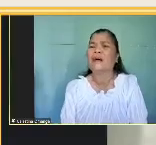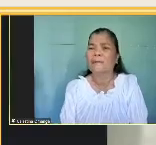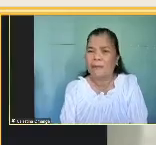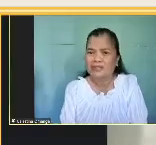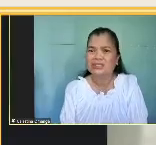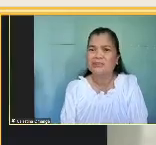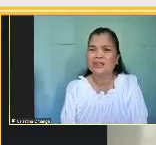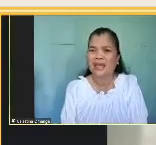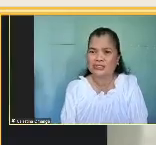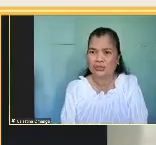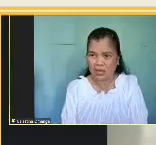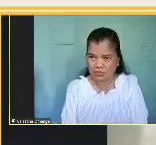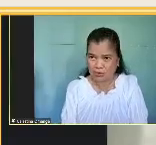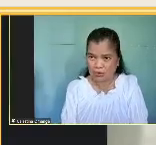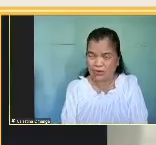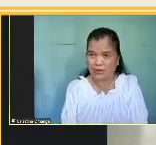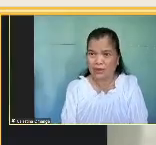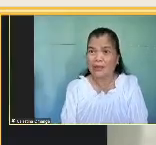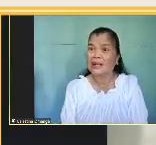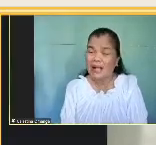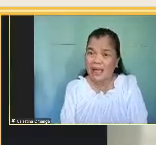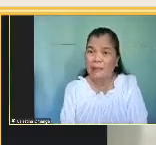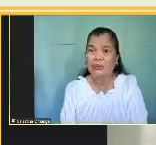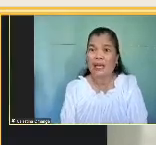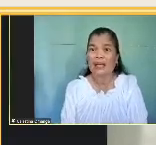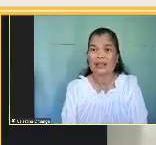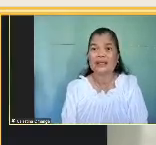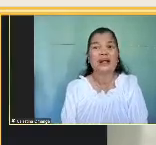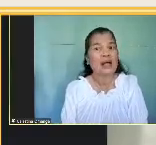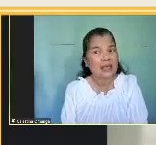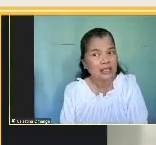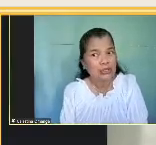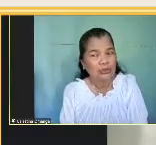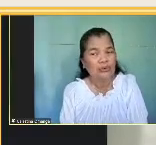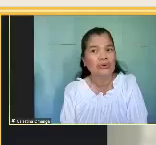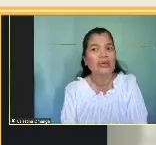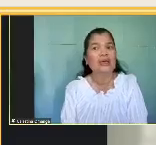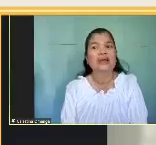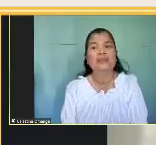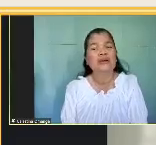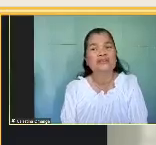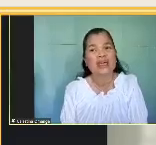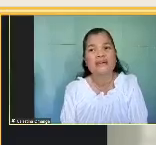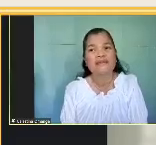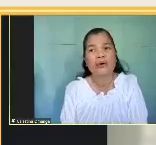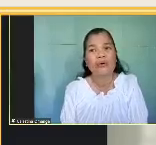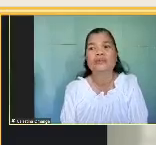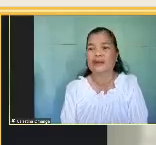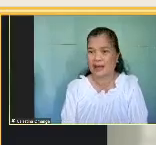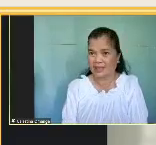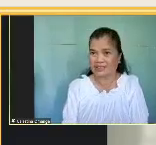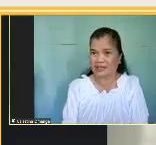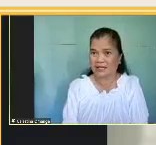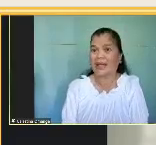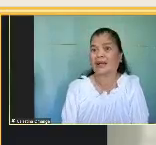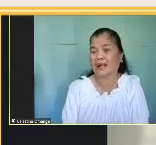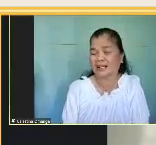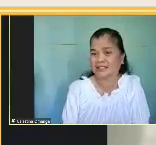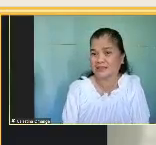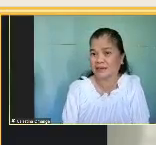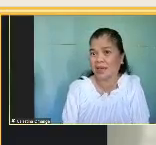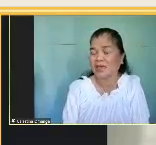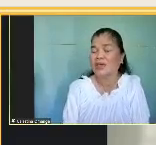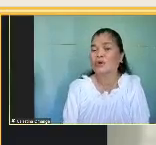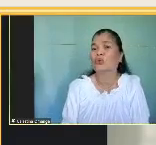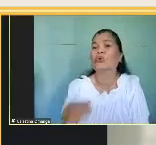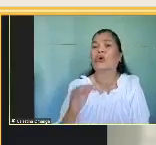best possible education. Kagaya po natin, kagaya ninyo, because they have all the rights like